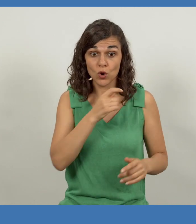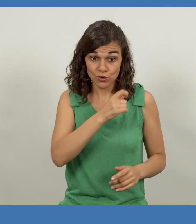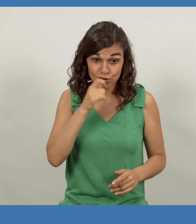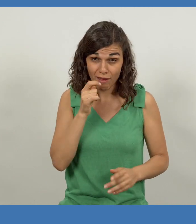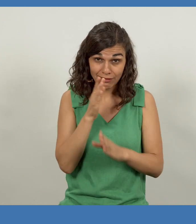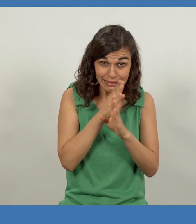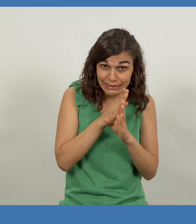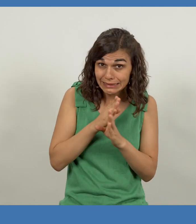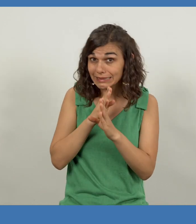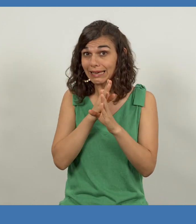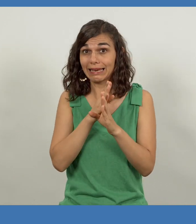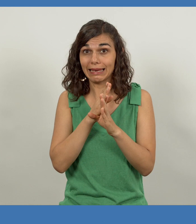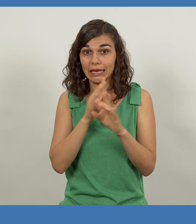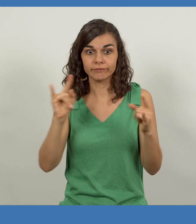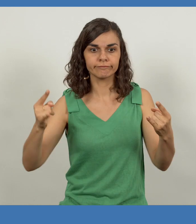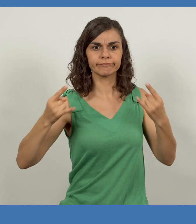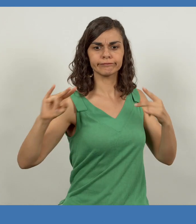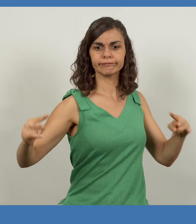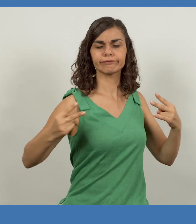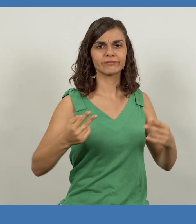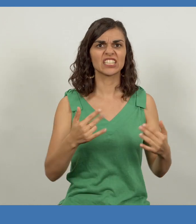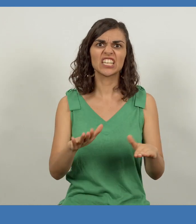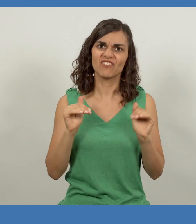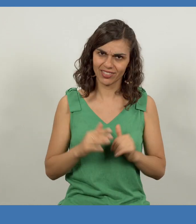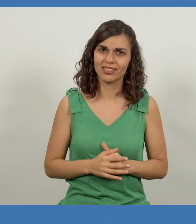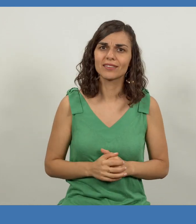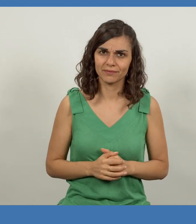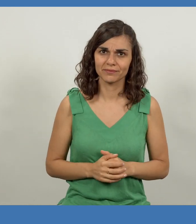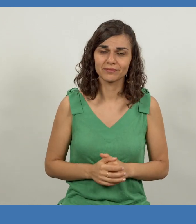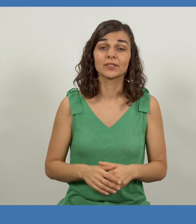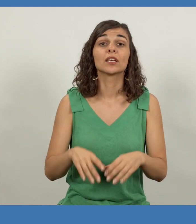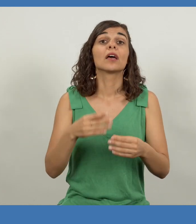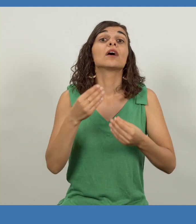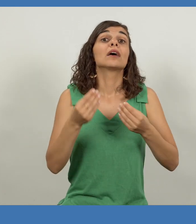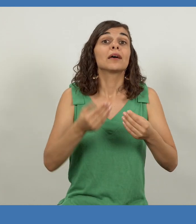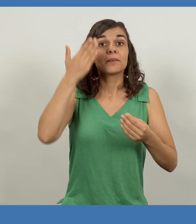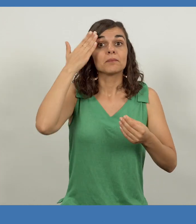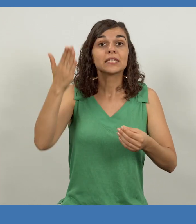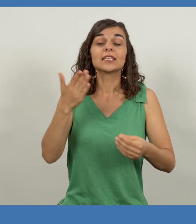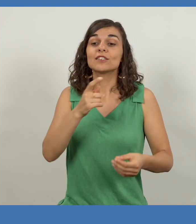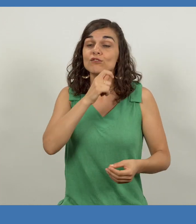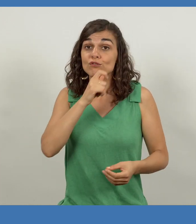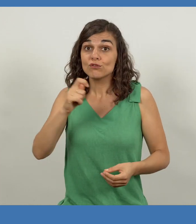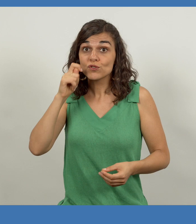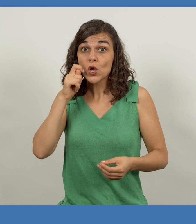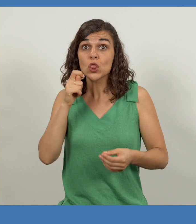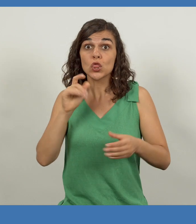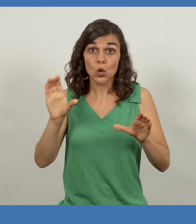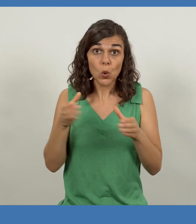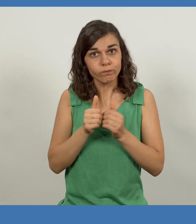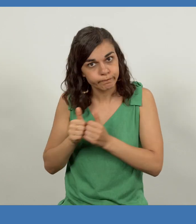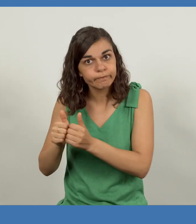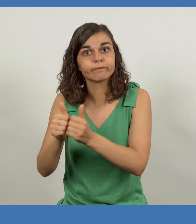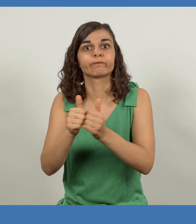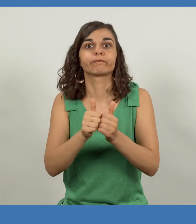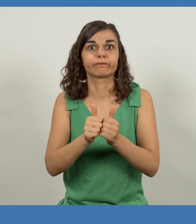jeûne est collectif, alors c'est une convocation solennelle pour remporter des victoires dans le domaine spirituel,